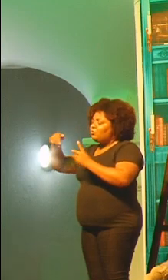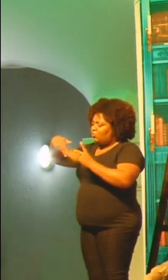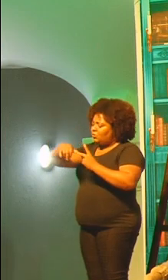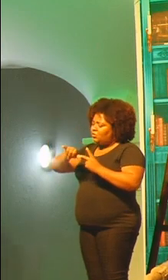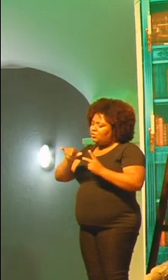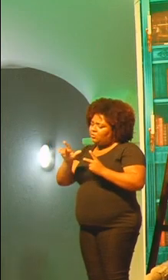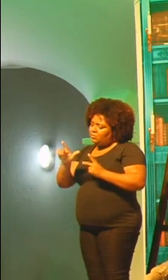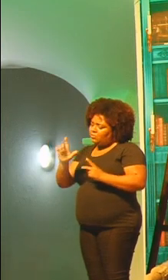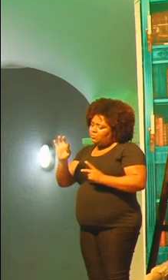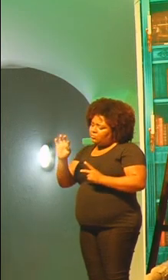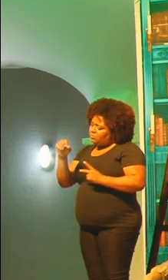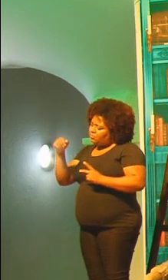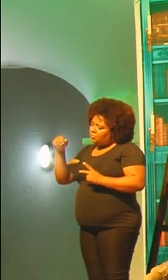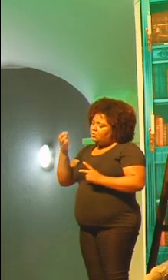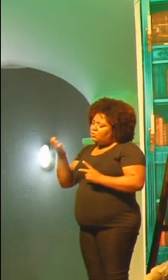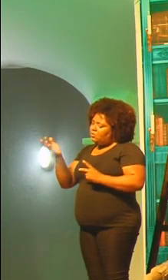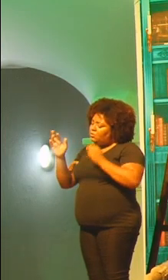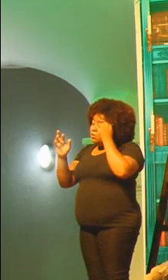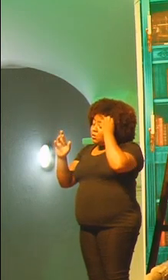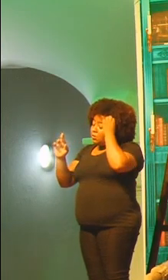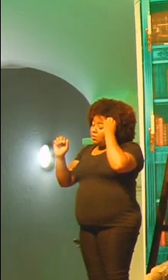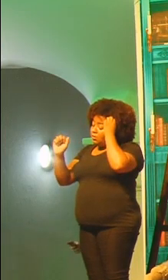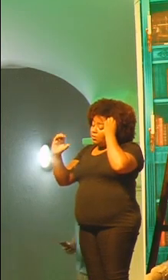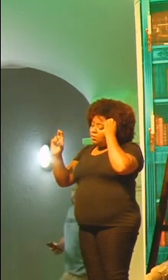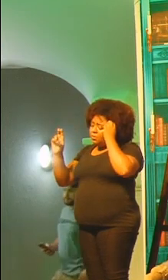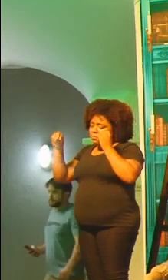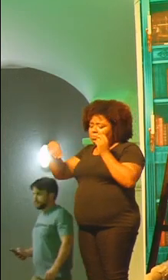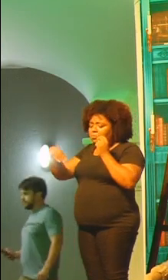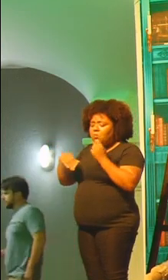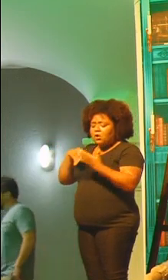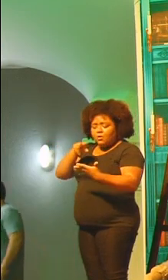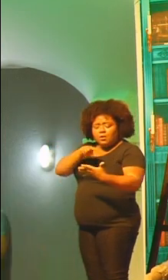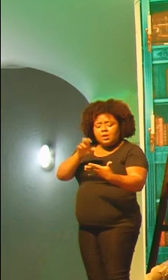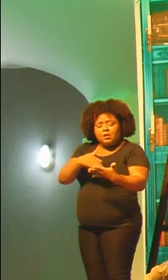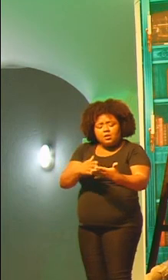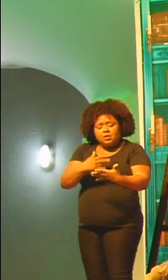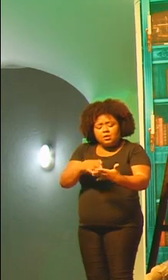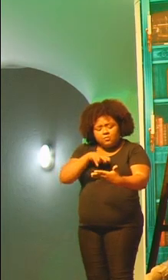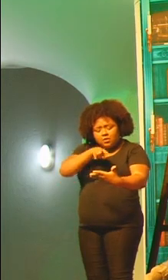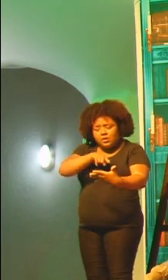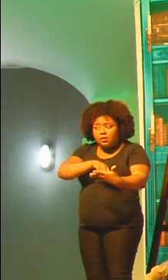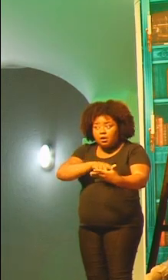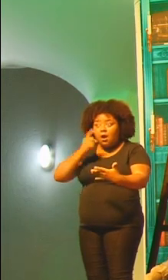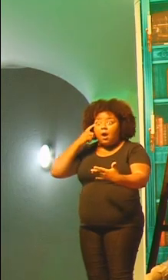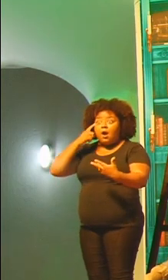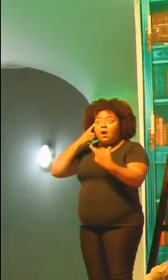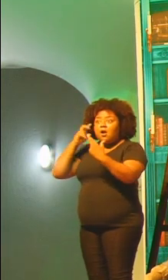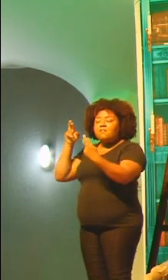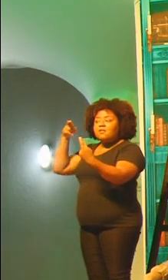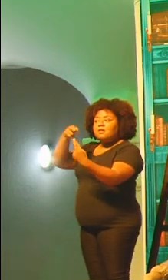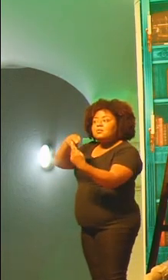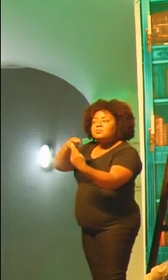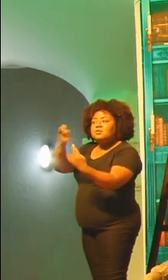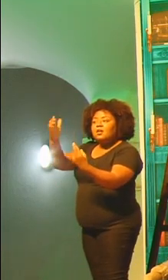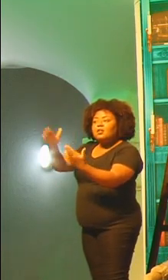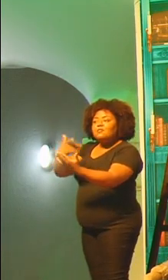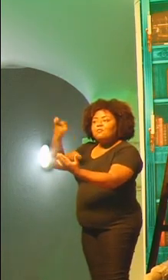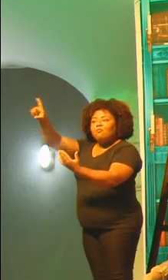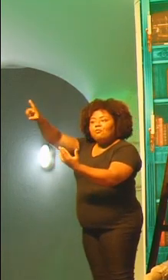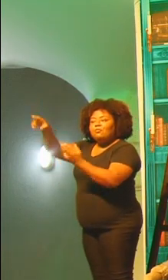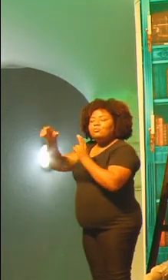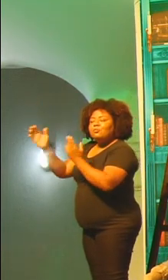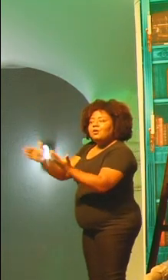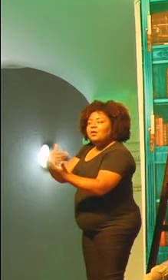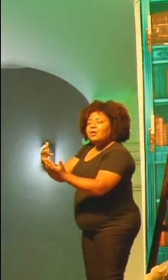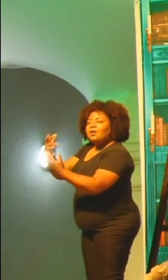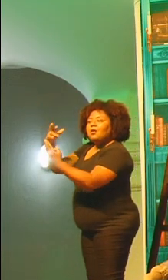não é? Que me trouxe. E, assim como eu li um fragmento do livro de Itamar, eu queria